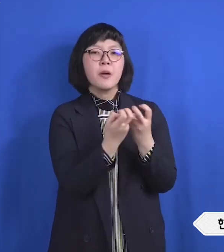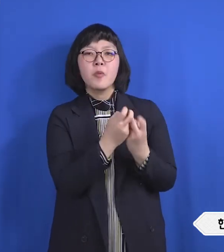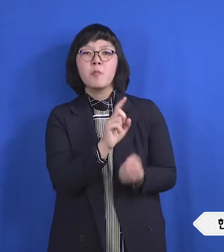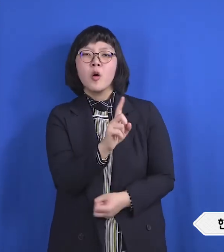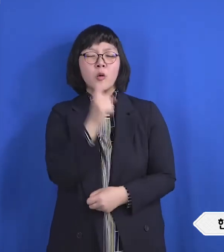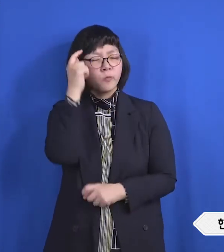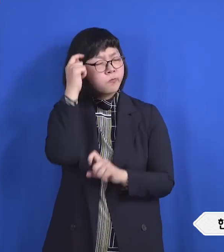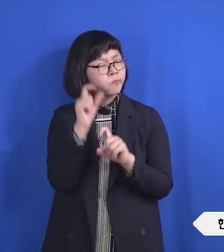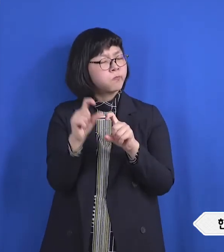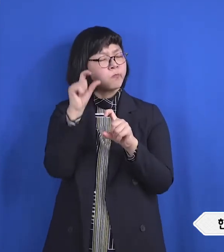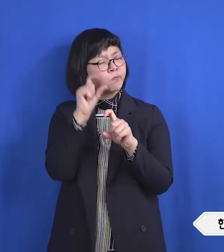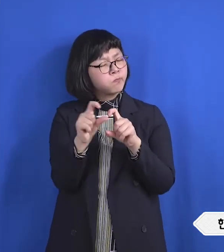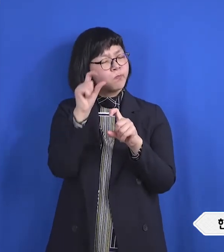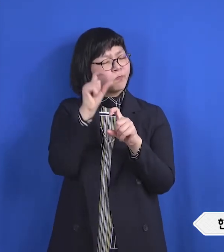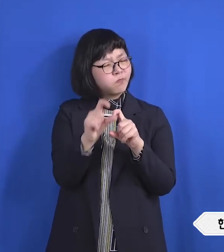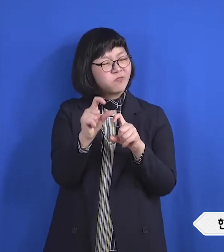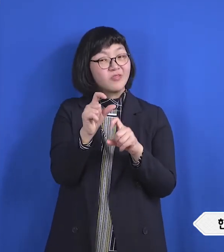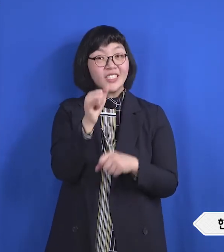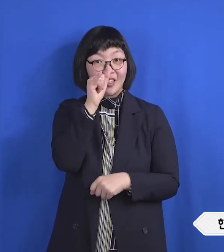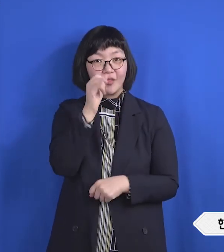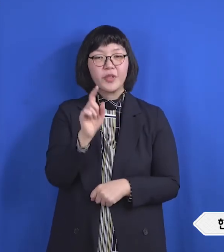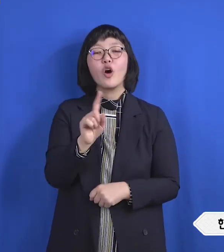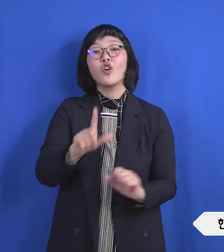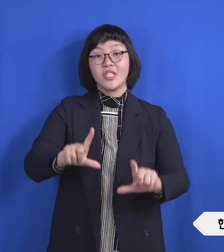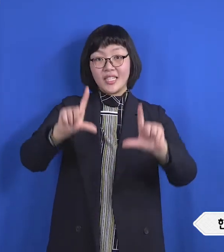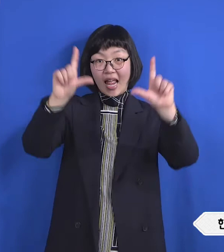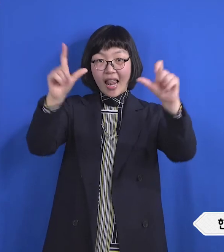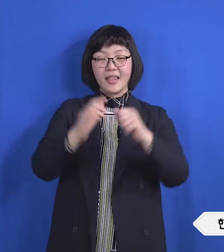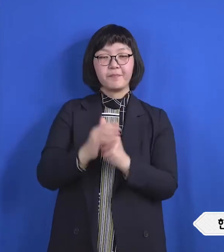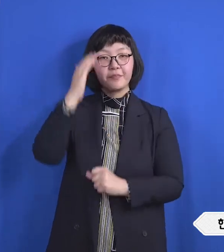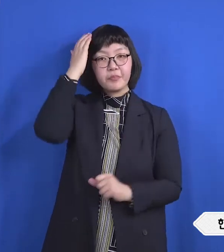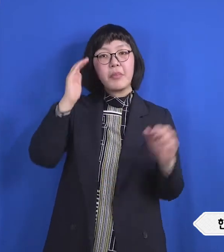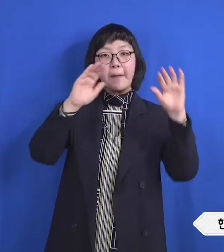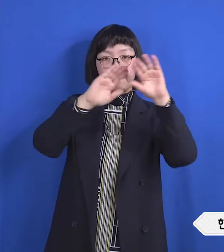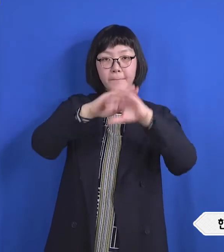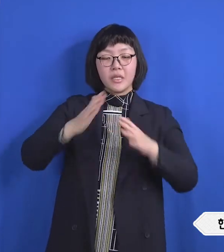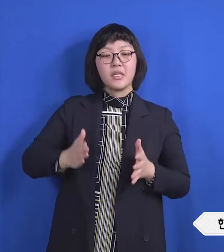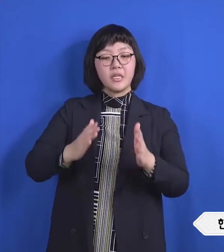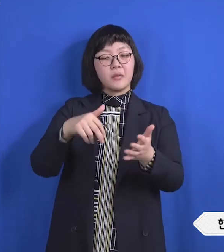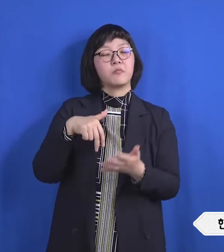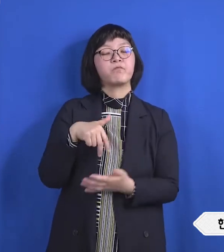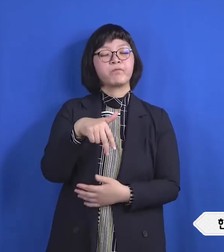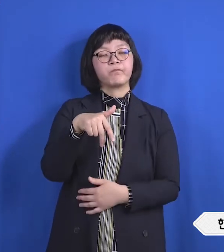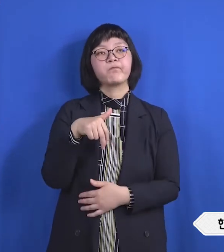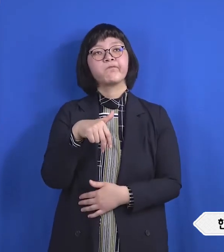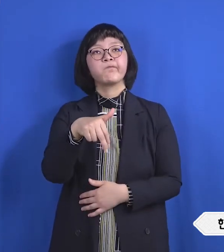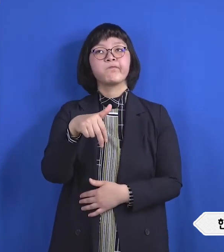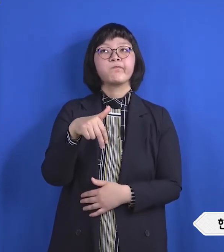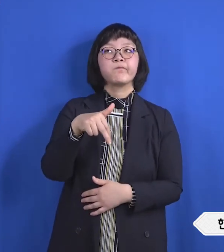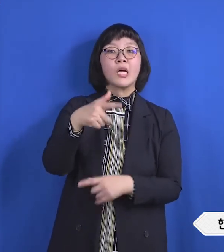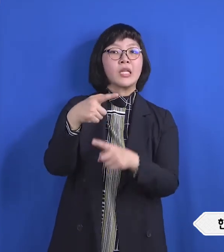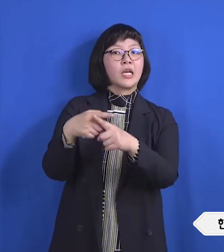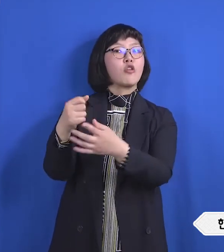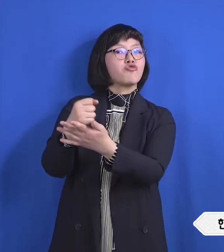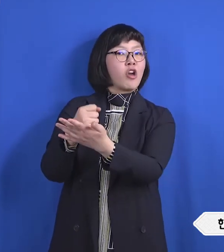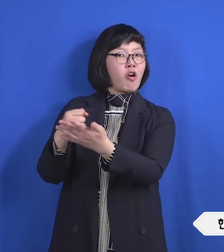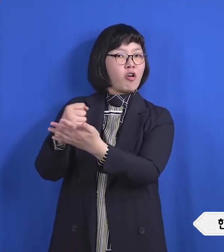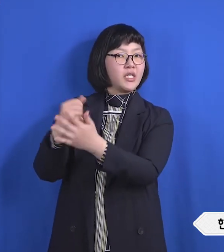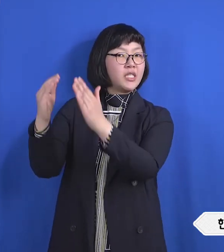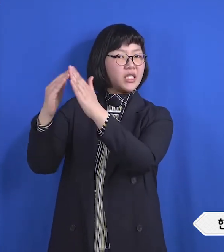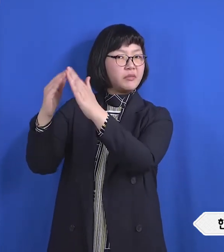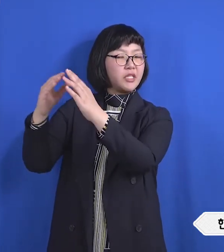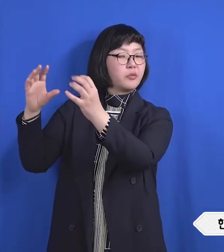없습니다. 하루는 어두운 밤길을 걸어서 자기 움막으로 돌아오는데 다른 움막 속에서